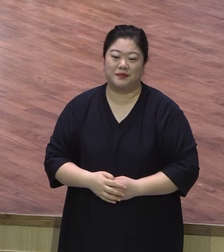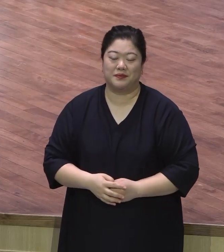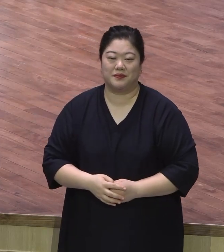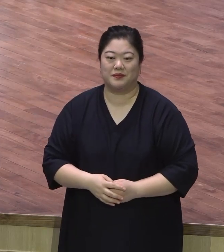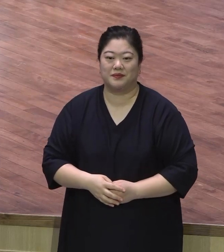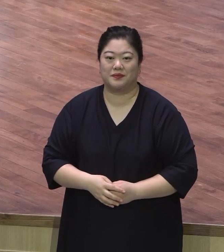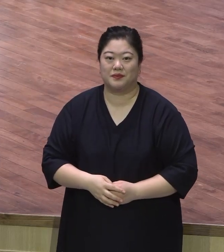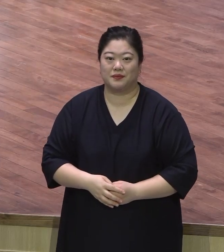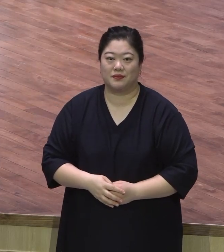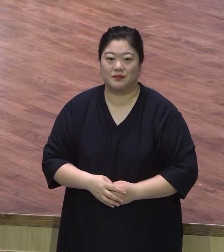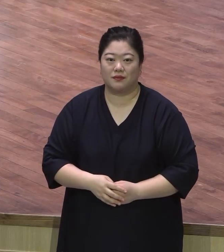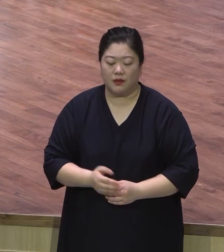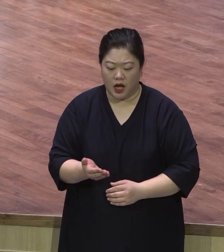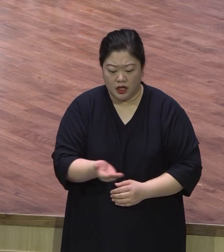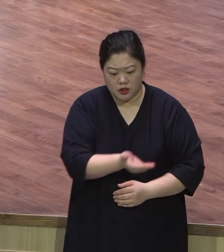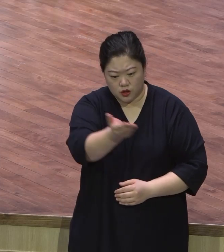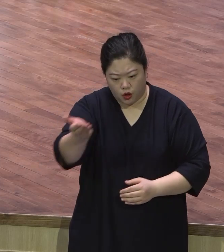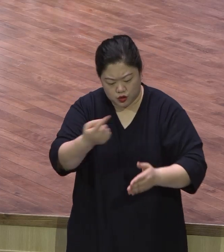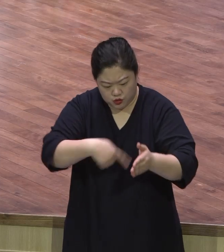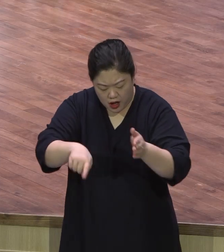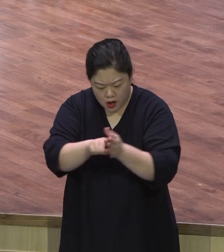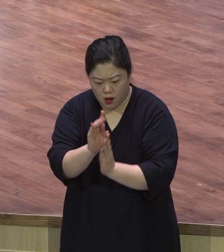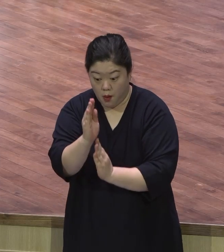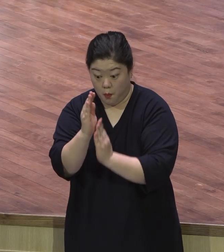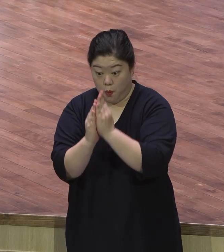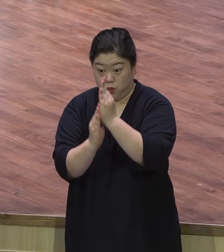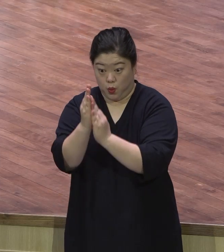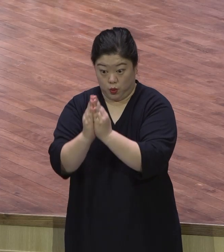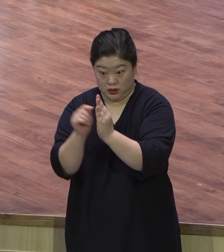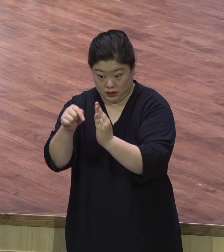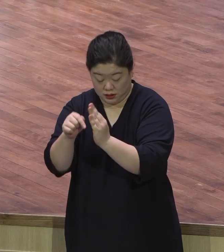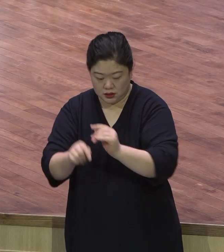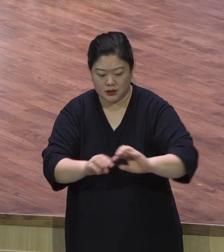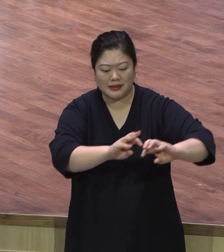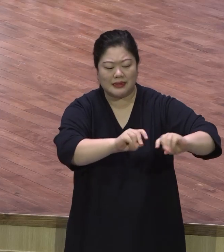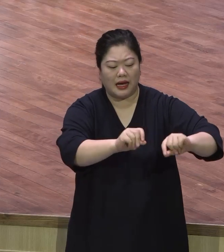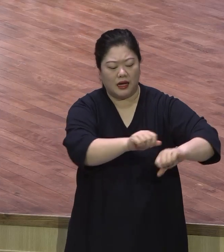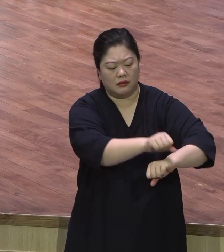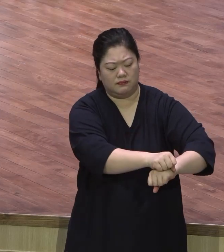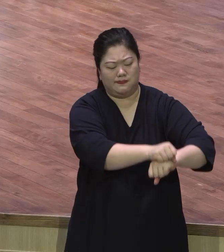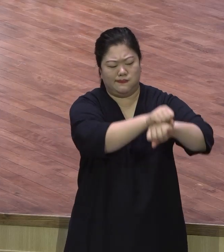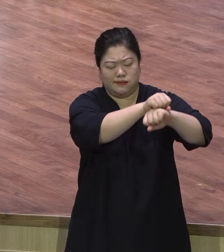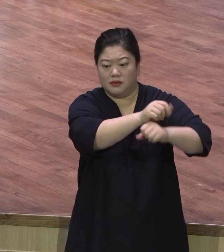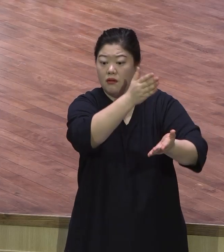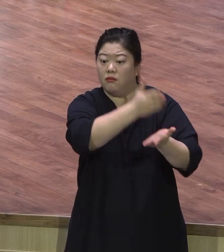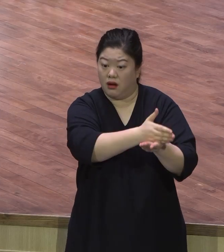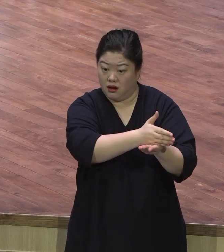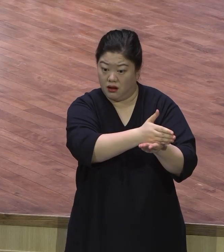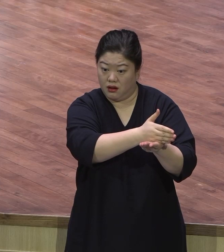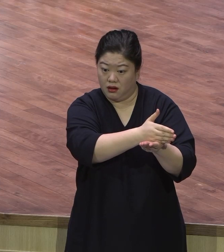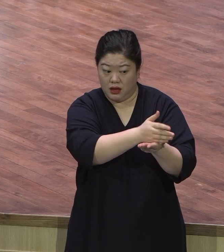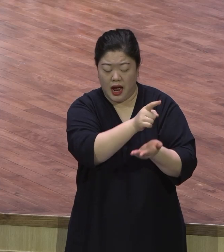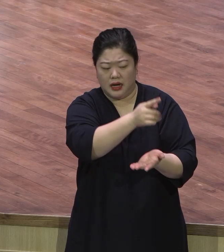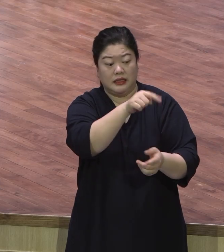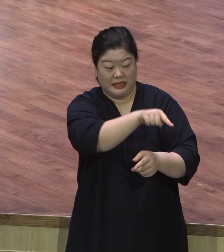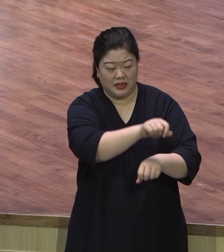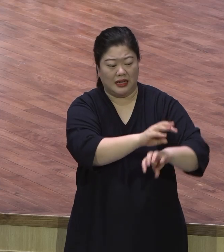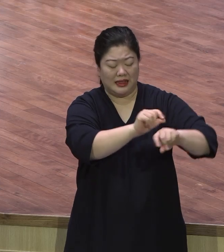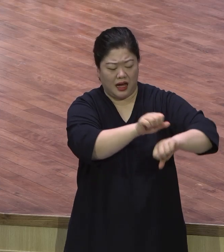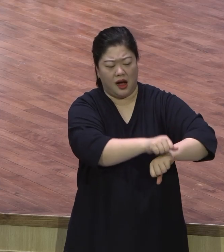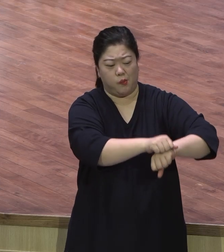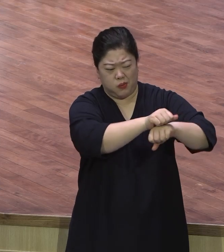너희를 위하여 보물을 땅에 쌓아두지 말라. 오직 너희를 위하여